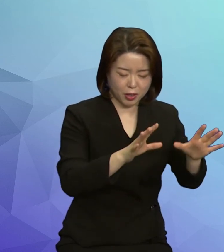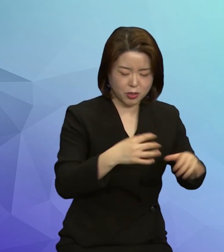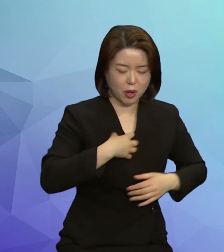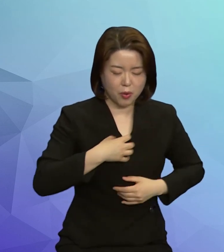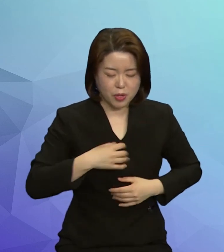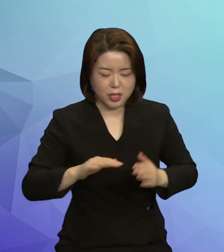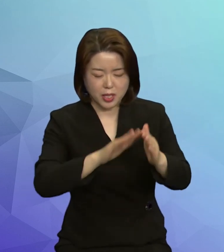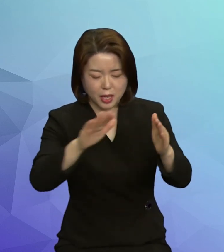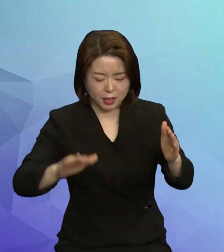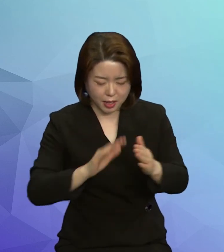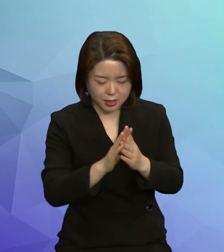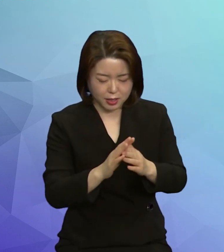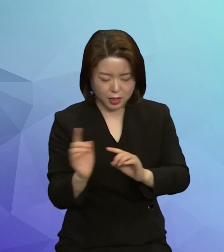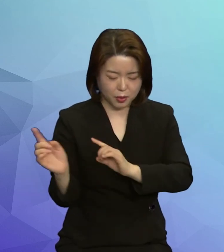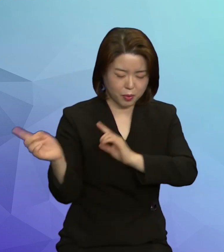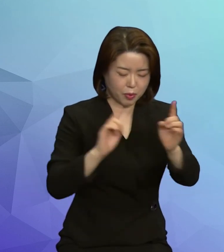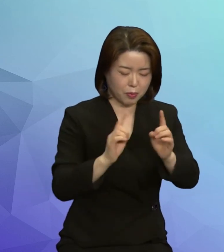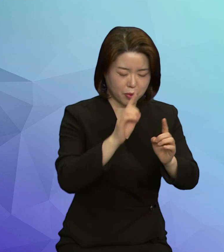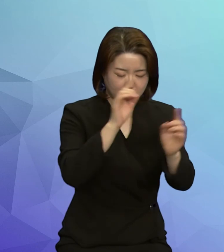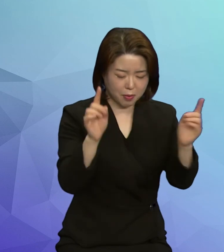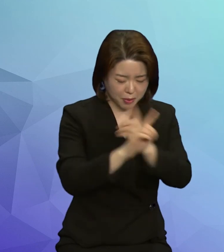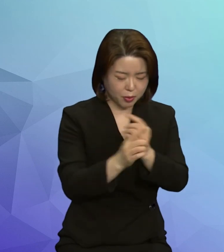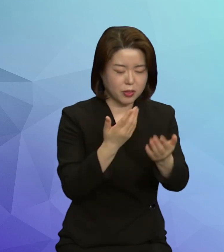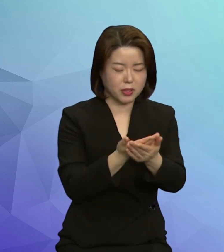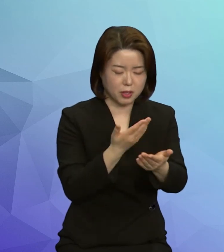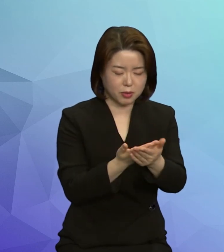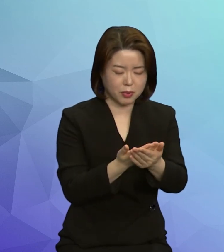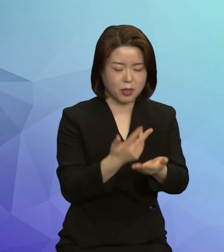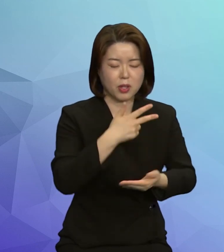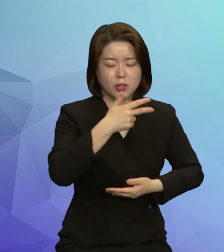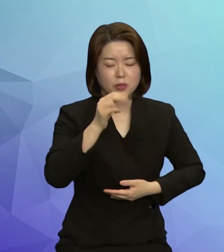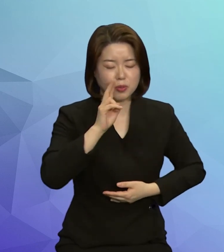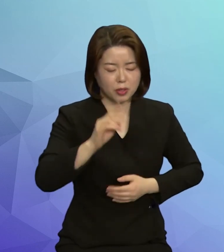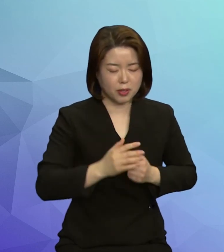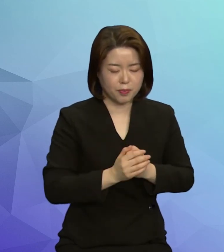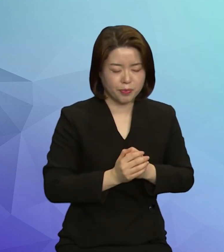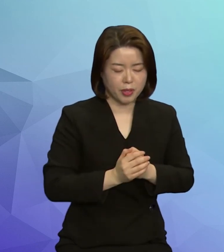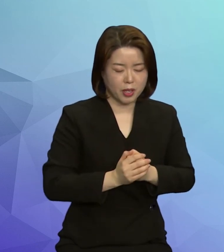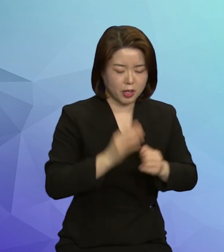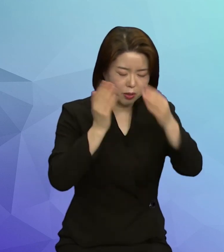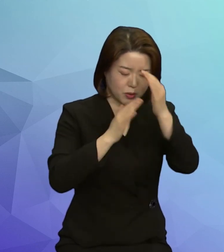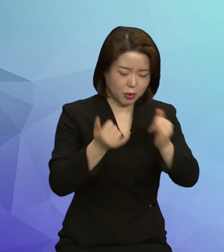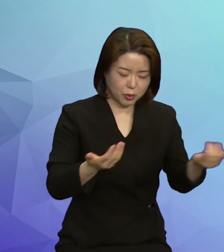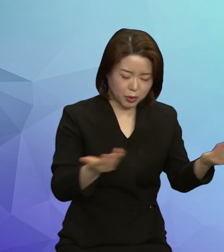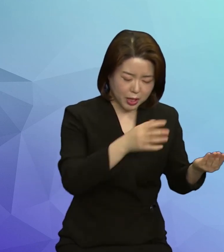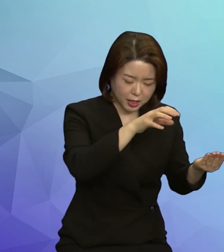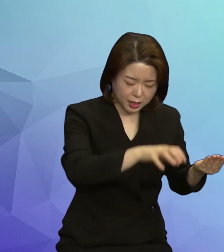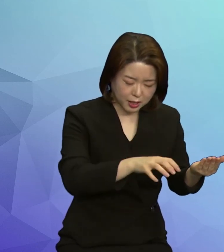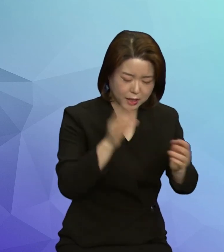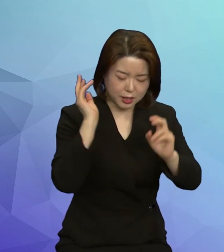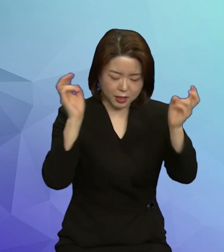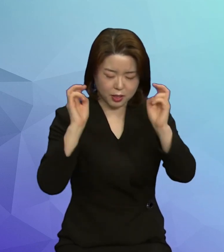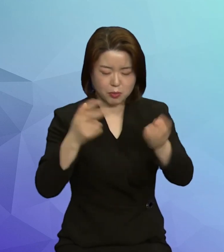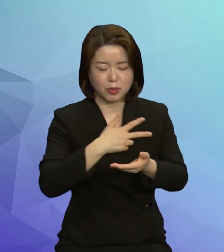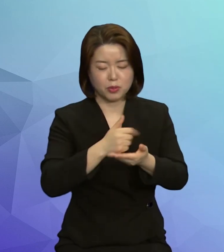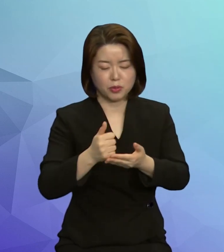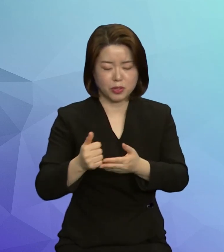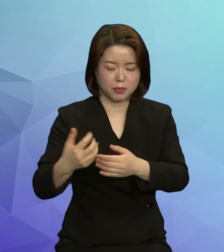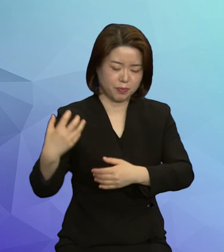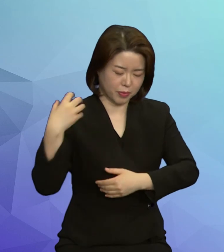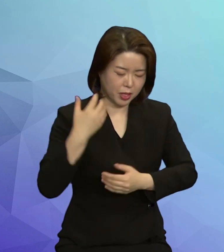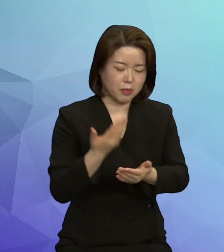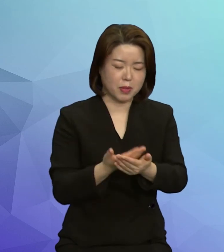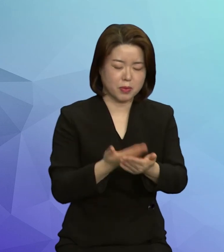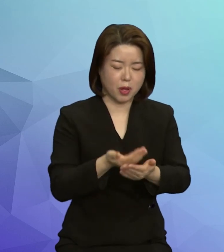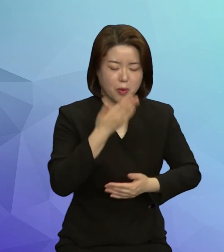깨어진 가정, 위기의 가정이 회복되고 치유되게 하시고, 주여 성도들의 기업 일터를 주님이